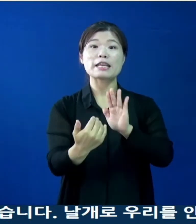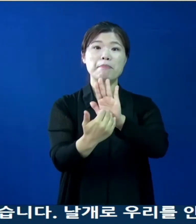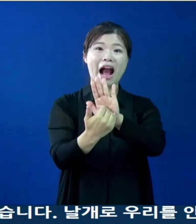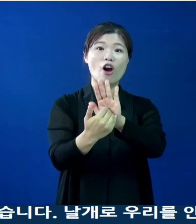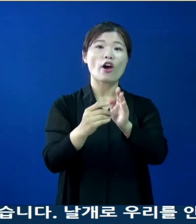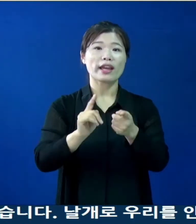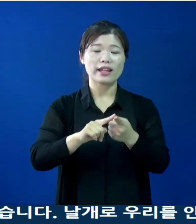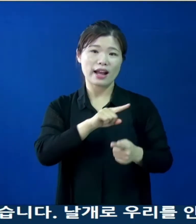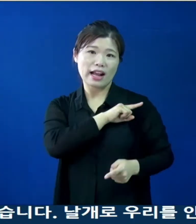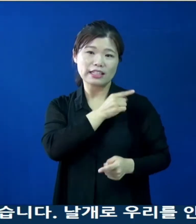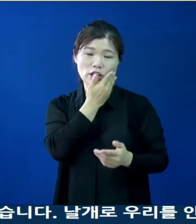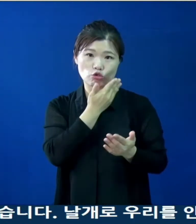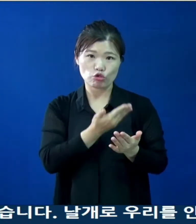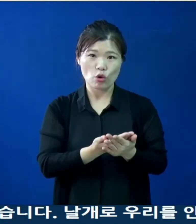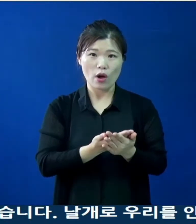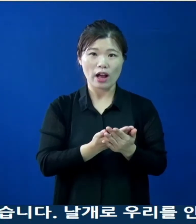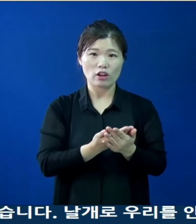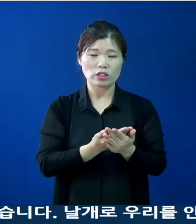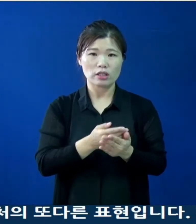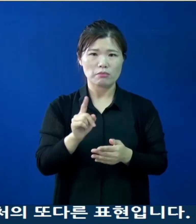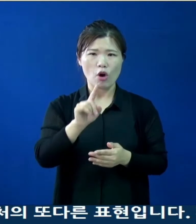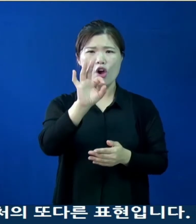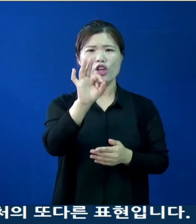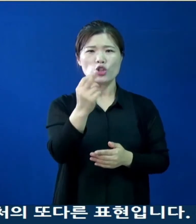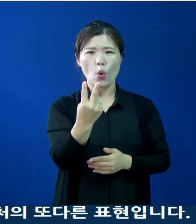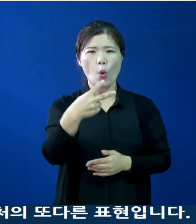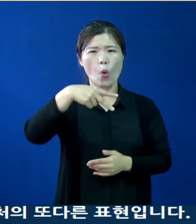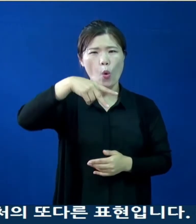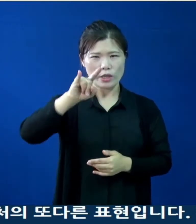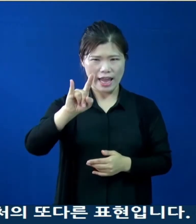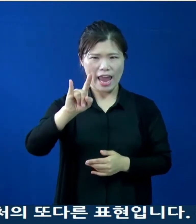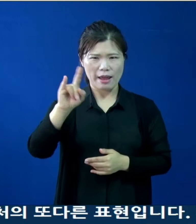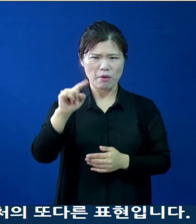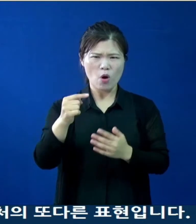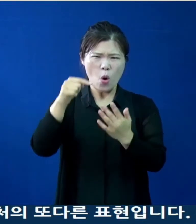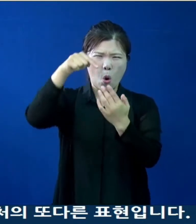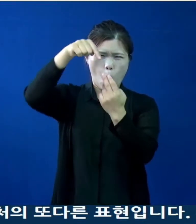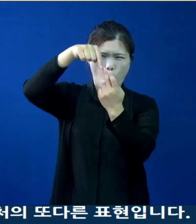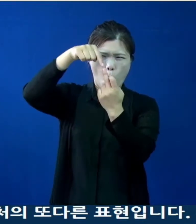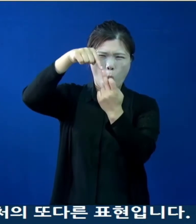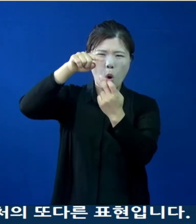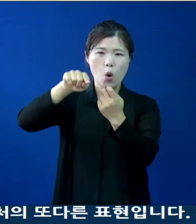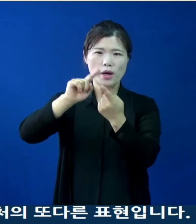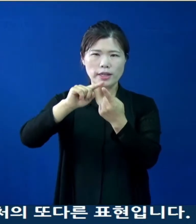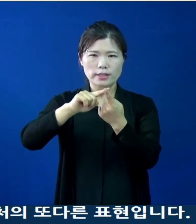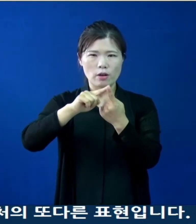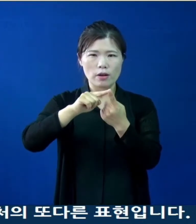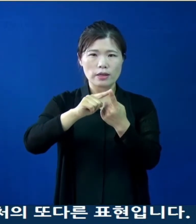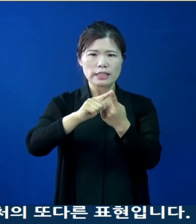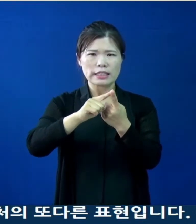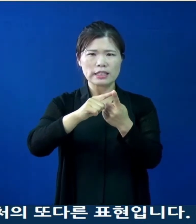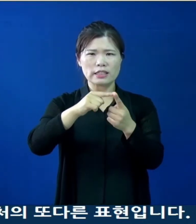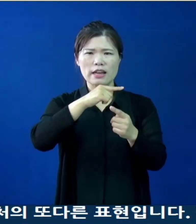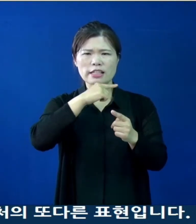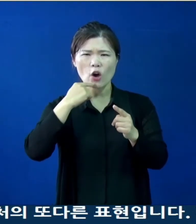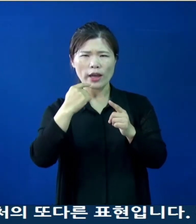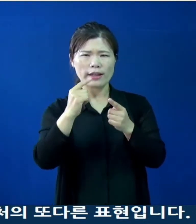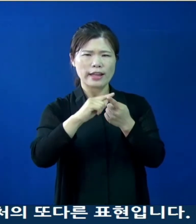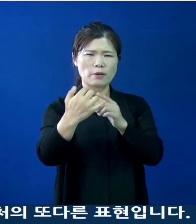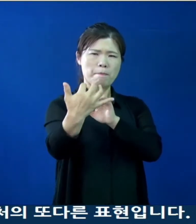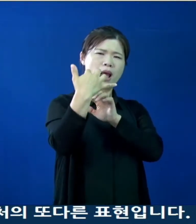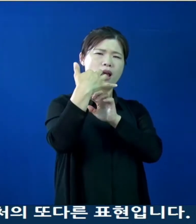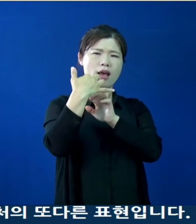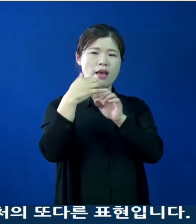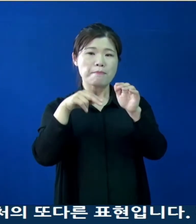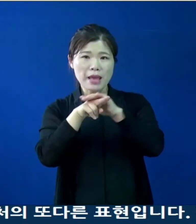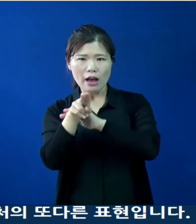중요한 이 요소는 요새였습니다. 든든한 요새가 있으면 적의 공격으로부터 피할 수 있을 뿐만 아니라